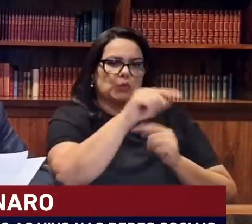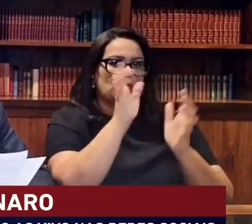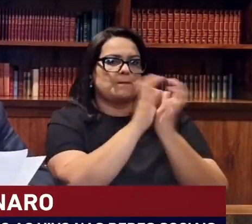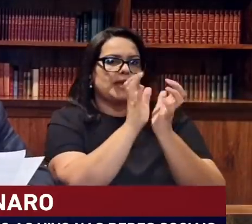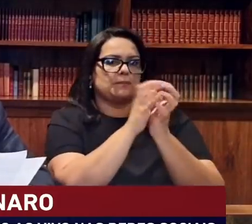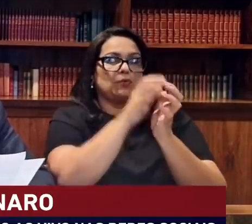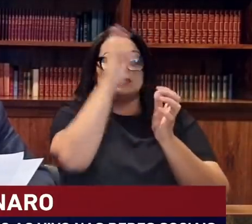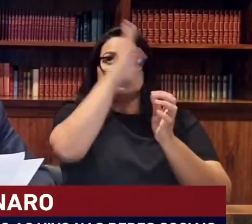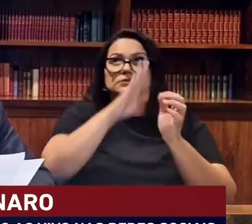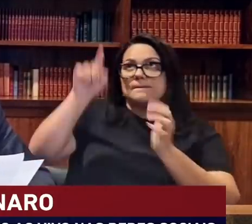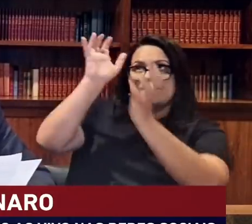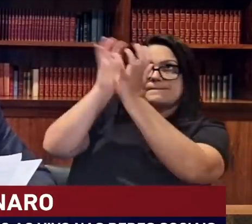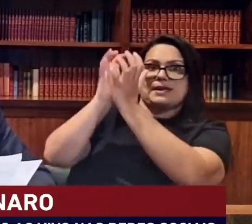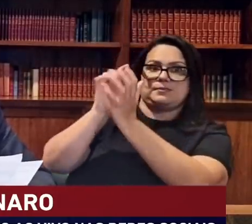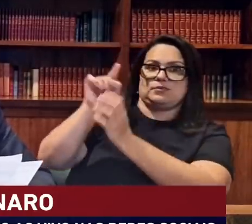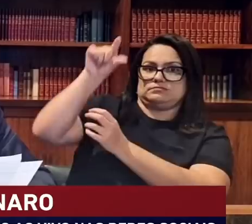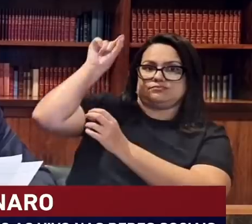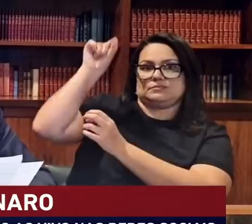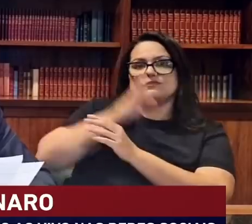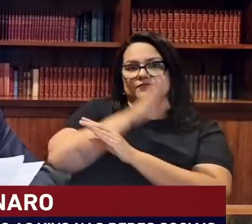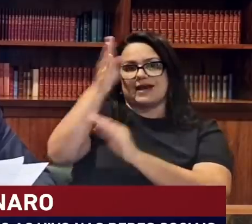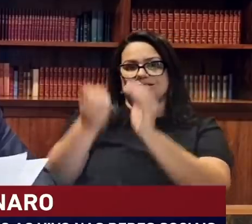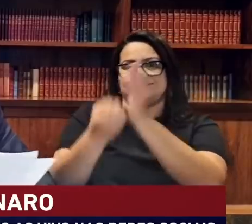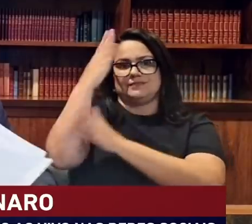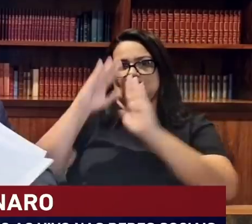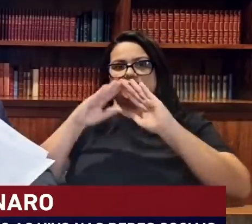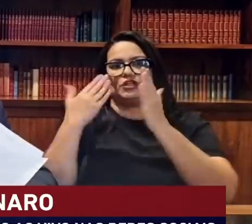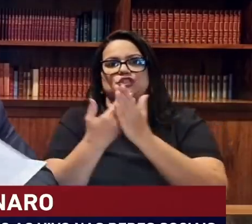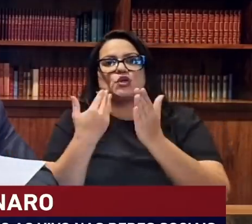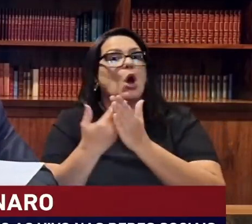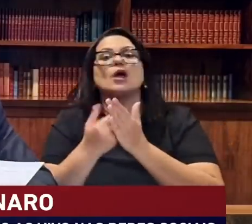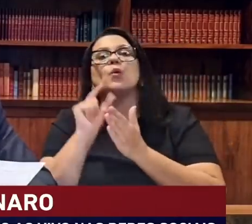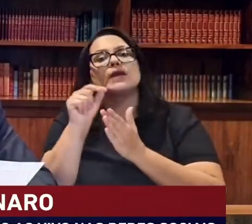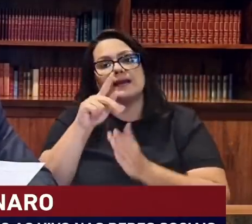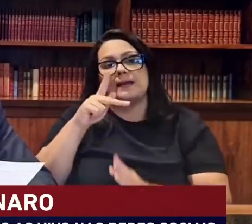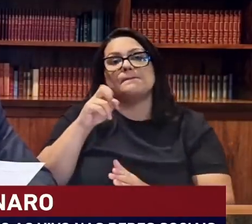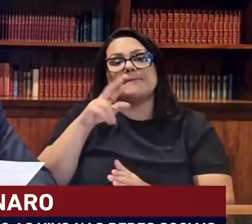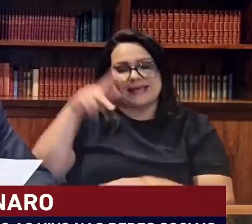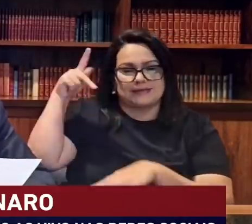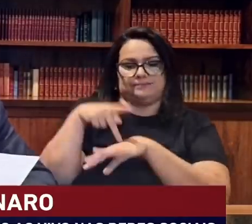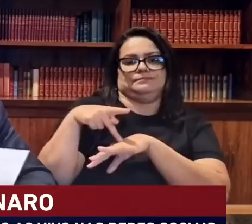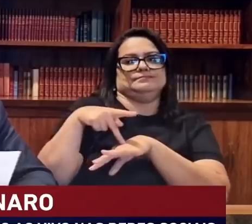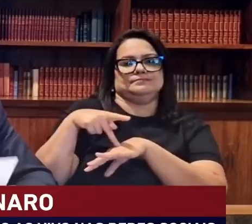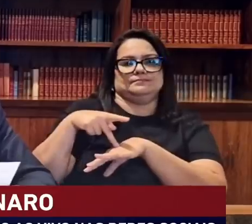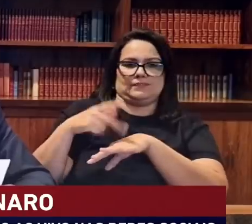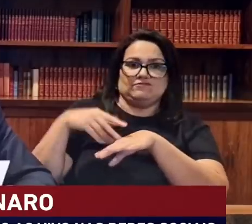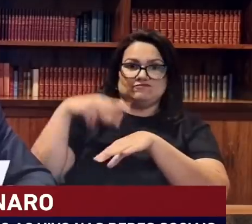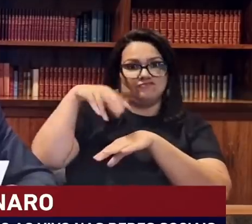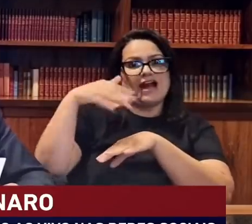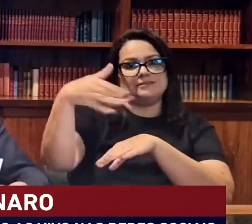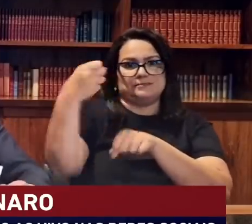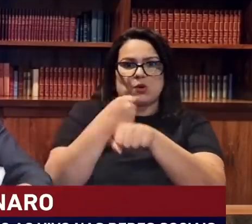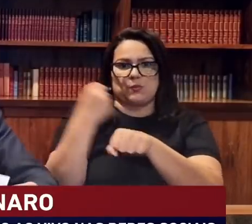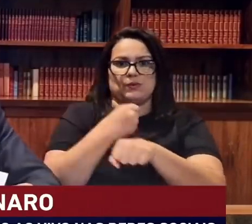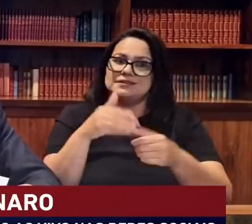Pernambuco. Ontem lá tivemos então o lançamento da pedra fundamental. Então todos os sargentos do Exército Brasileiro, todos sem